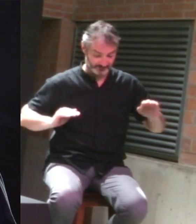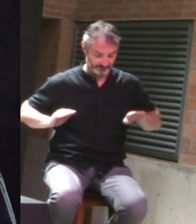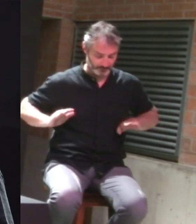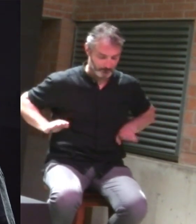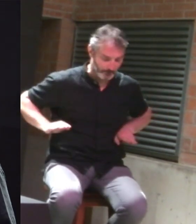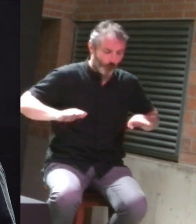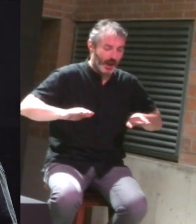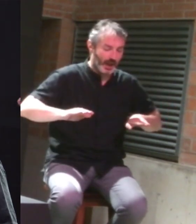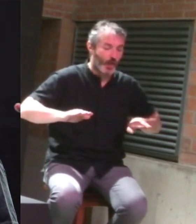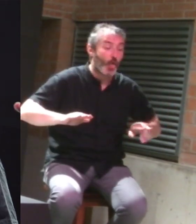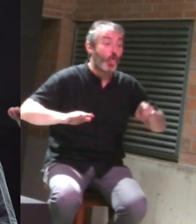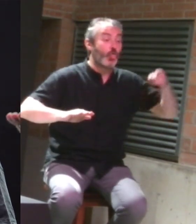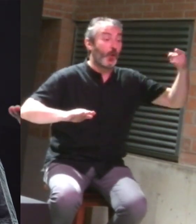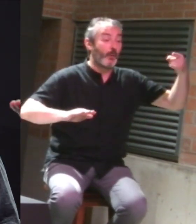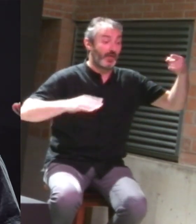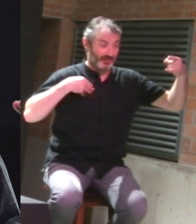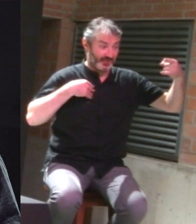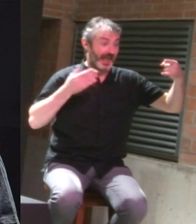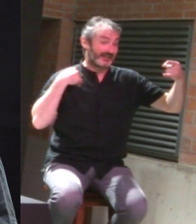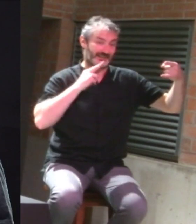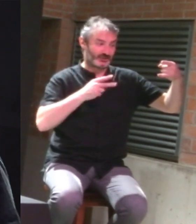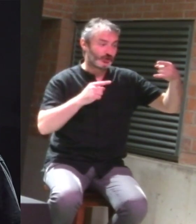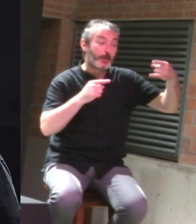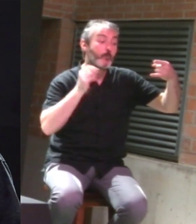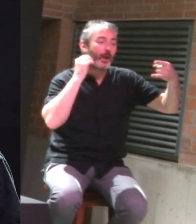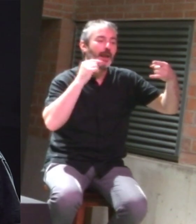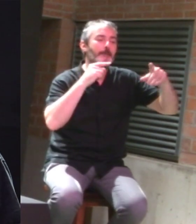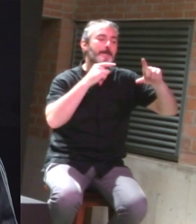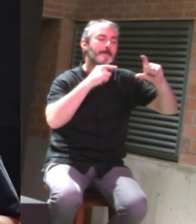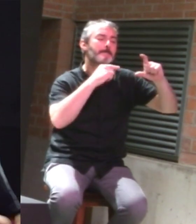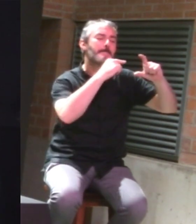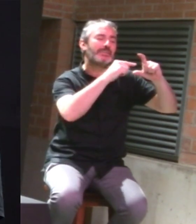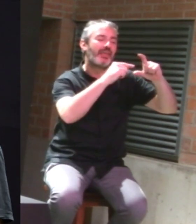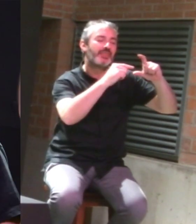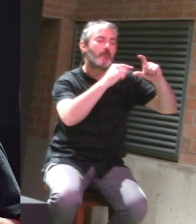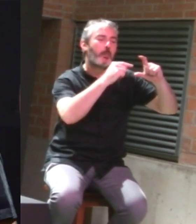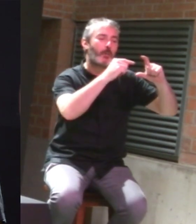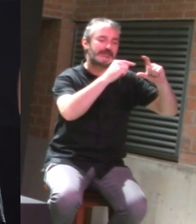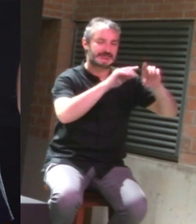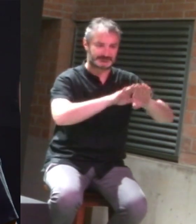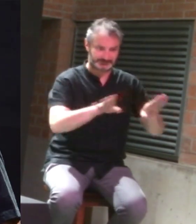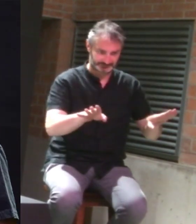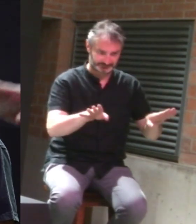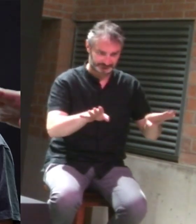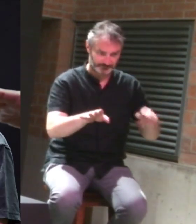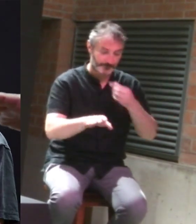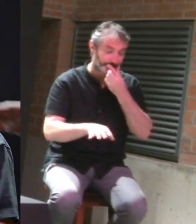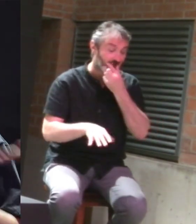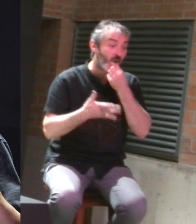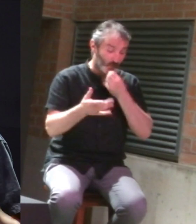hombres. Bien, la realidad era que las mismas familias transmitían el planteamiento a